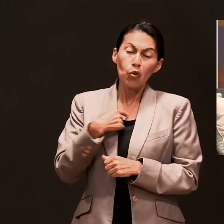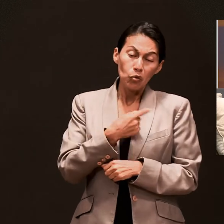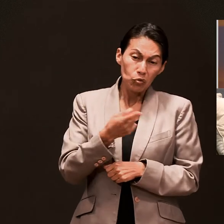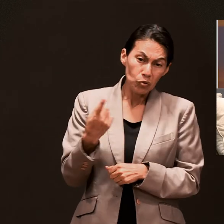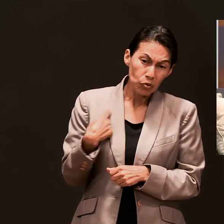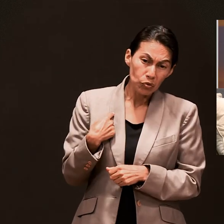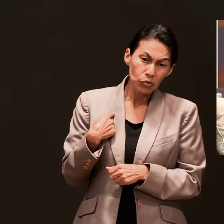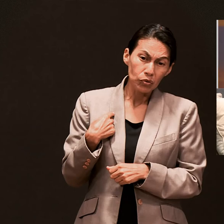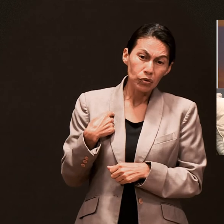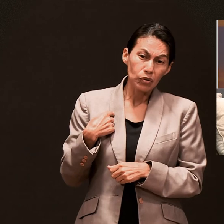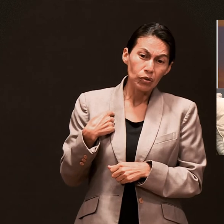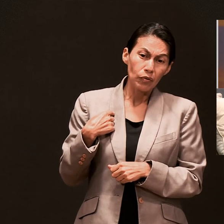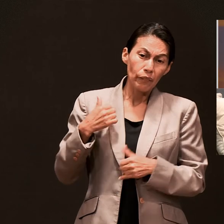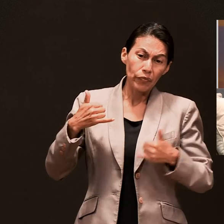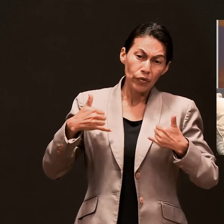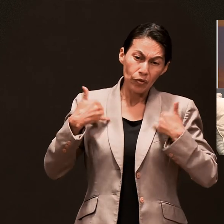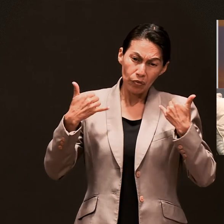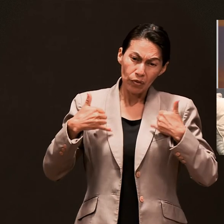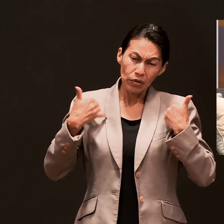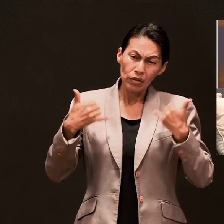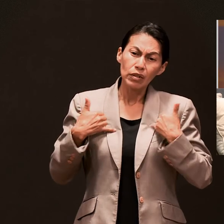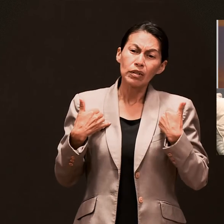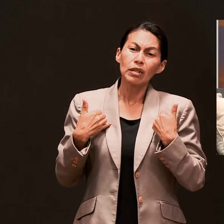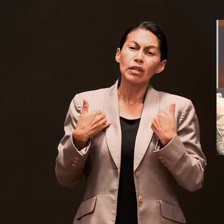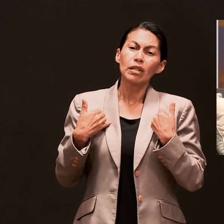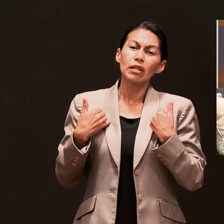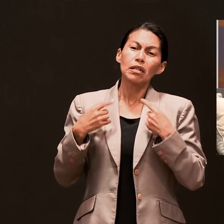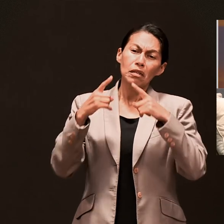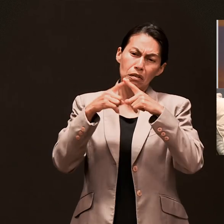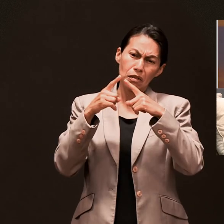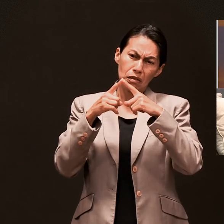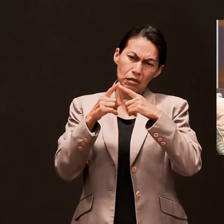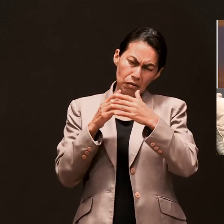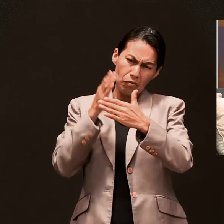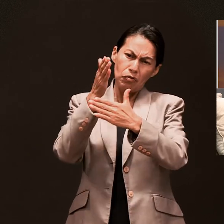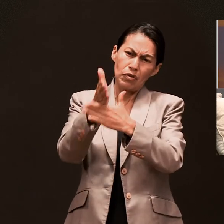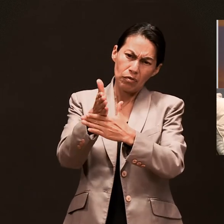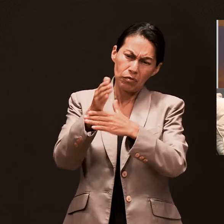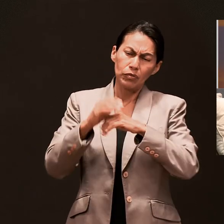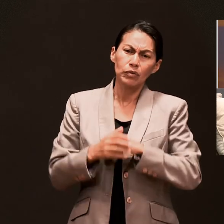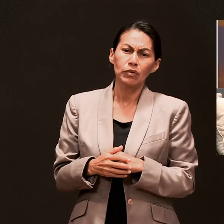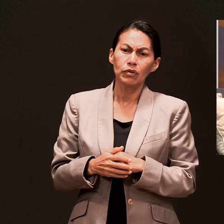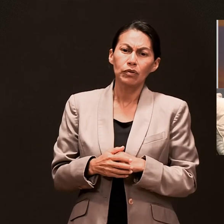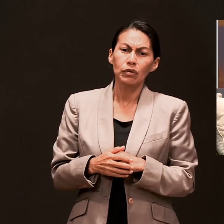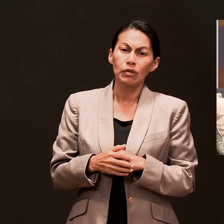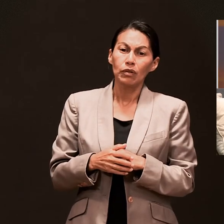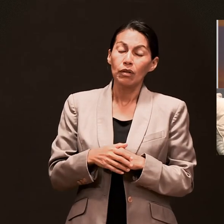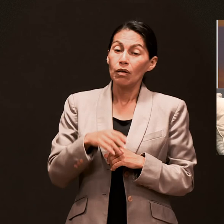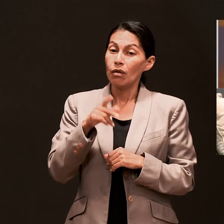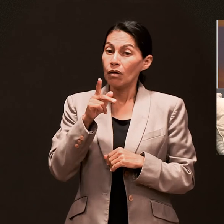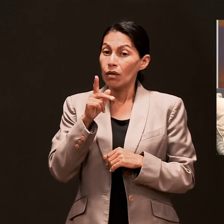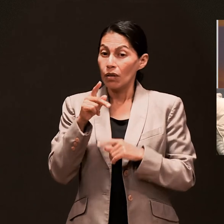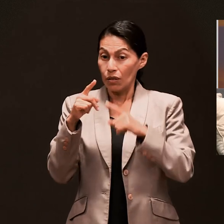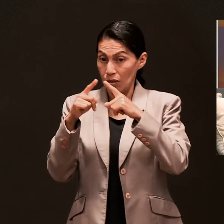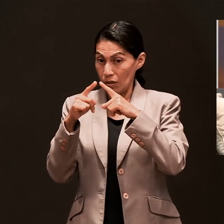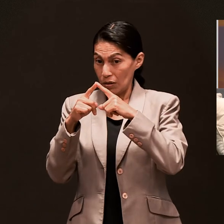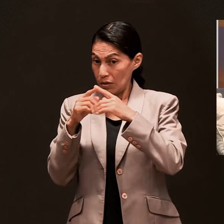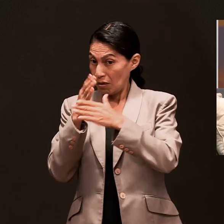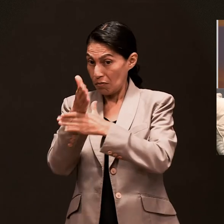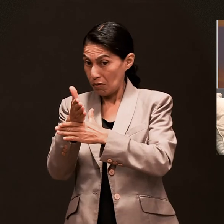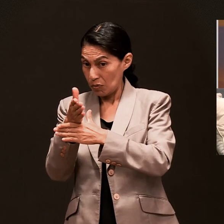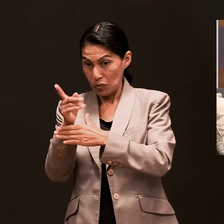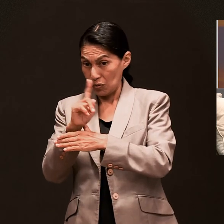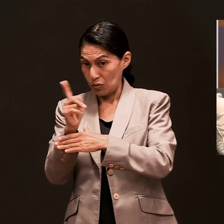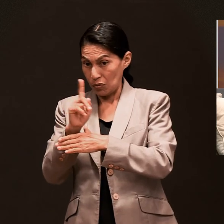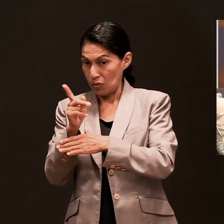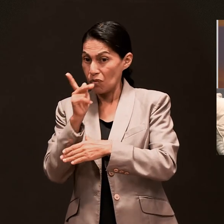la escuela a la escuela a la iglesia de adolescentes dejamos la iglesia porque aparte mi papá no nos